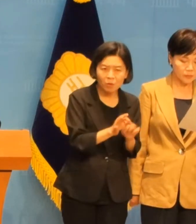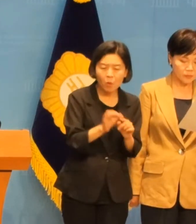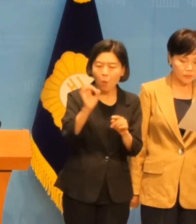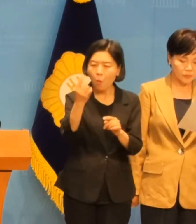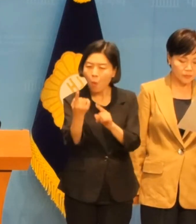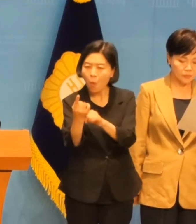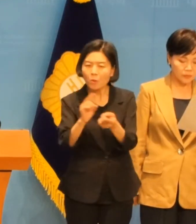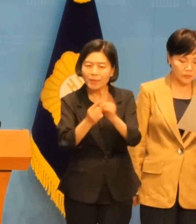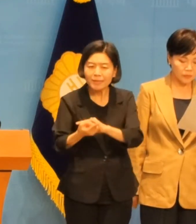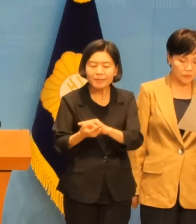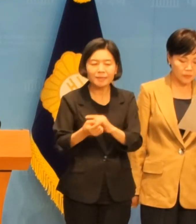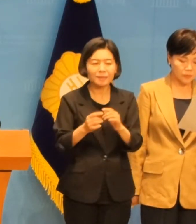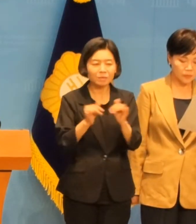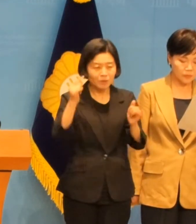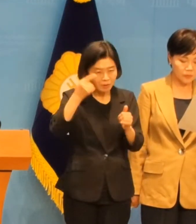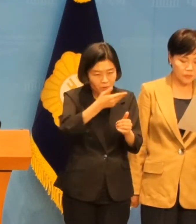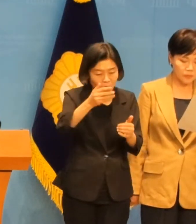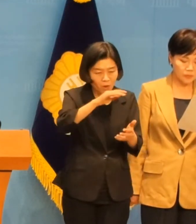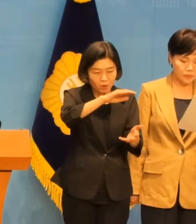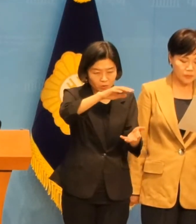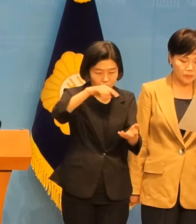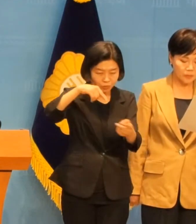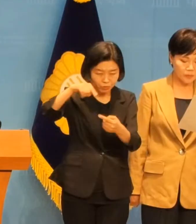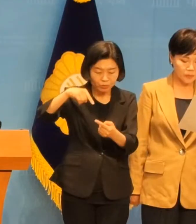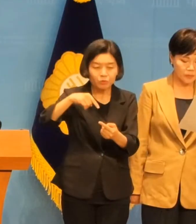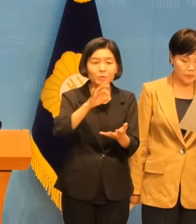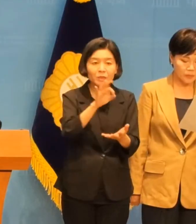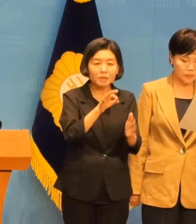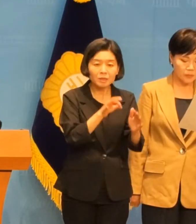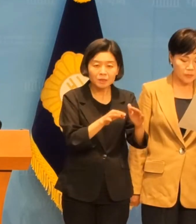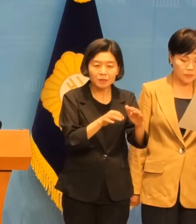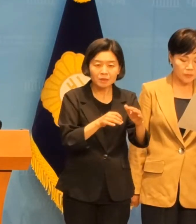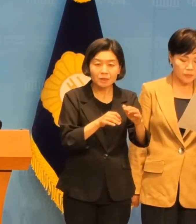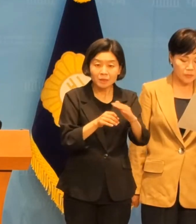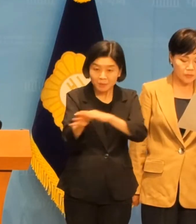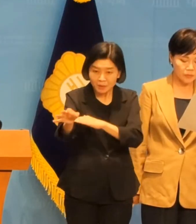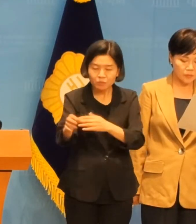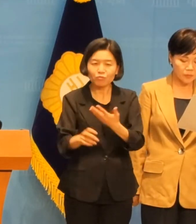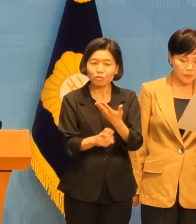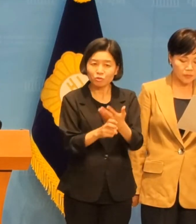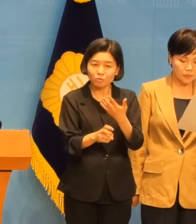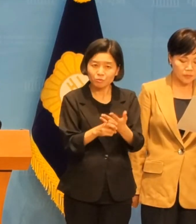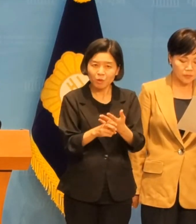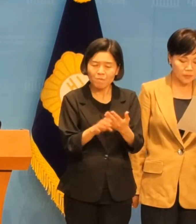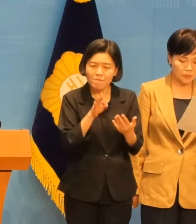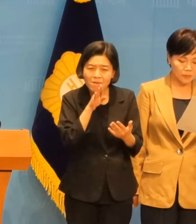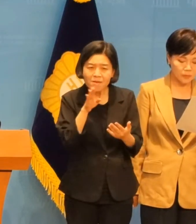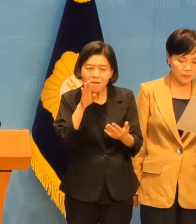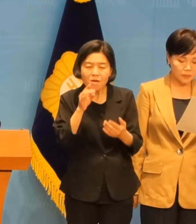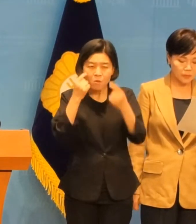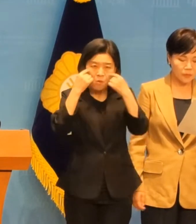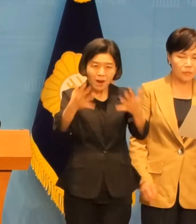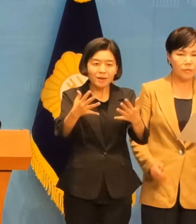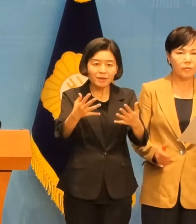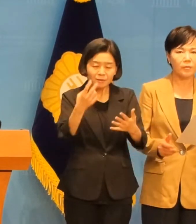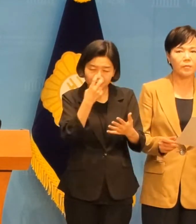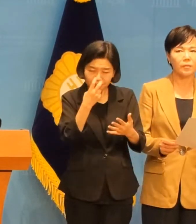여론조사 비용을 불법적으로 대납한 것의 사실 여부는 반드시 철저하게 수사하여 국민 앞에 그